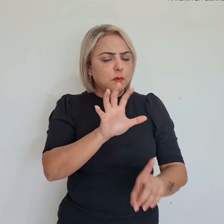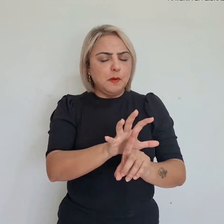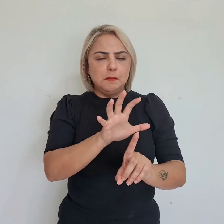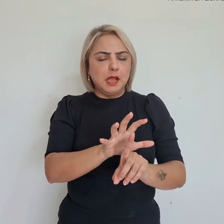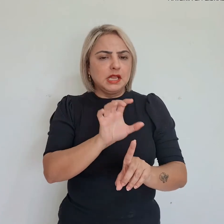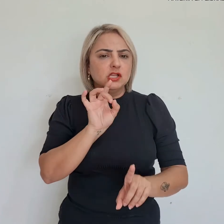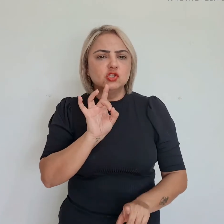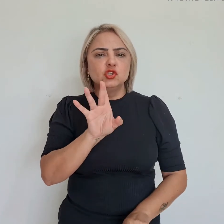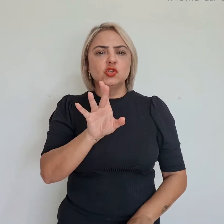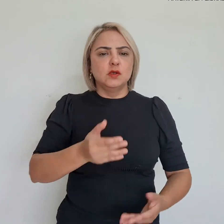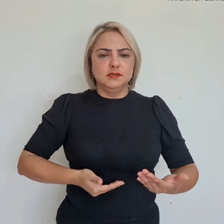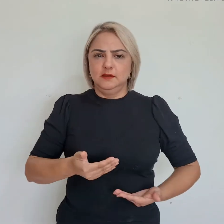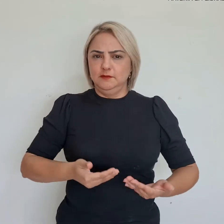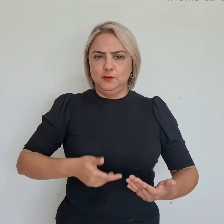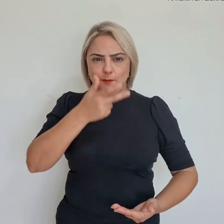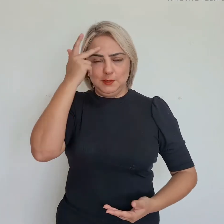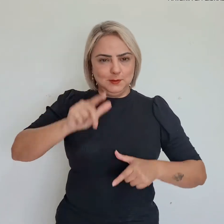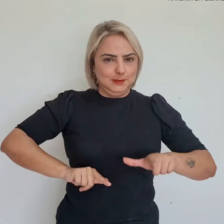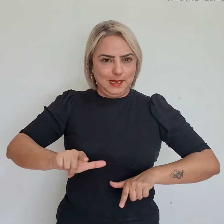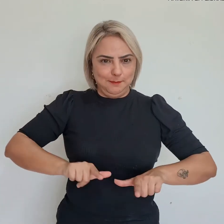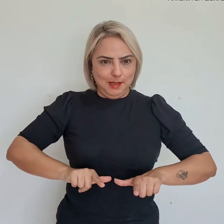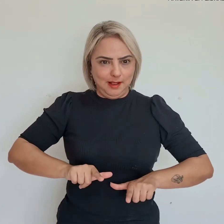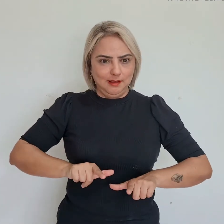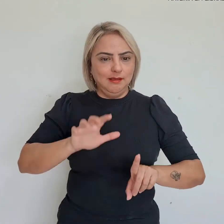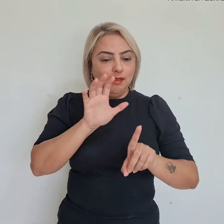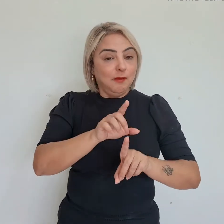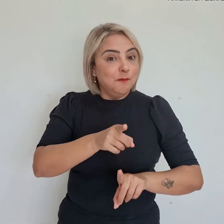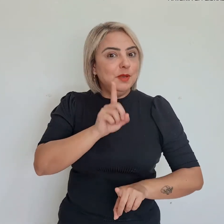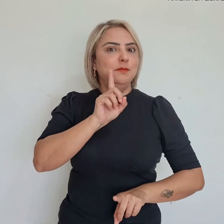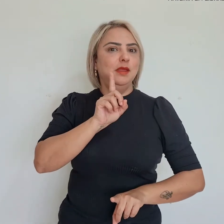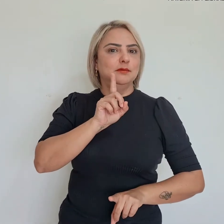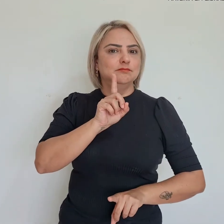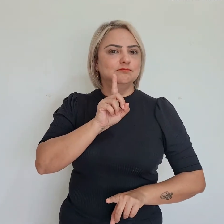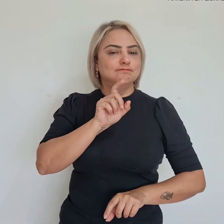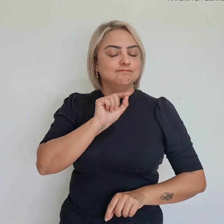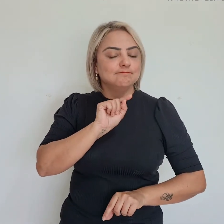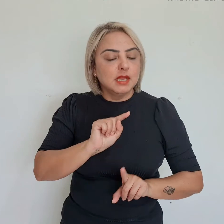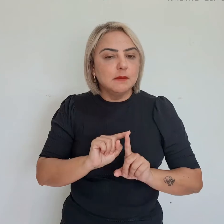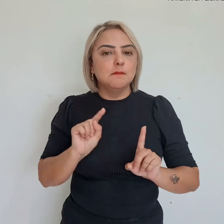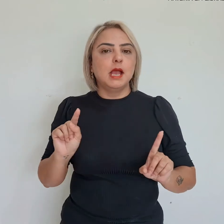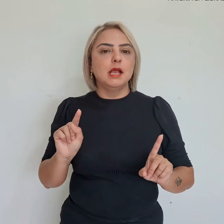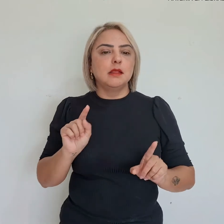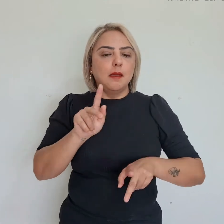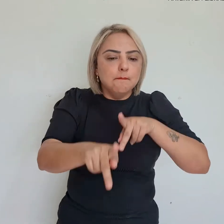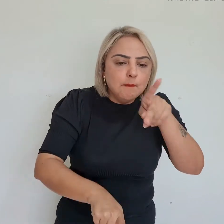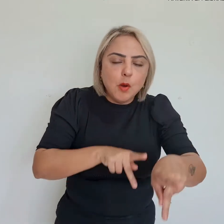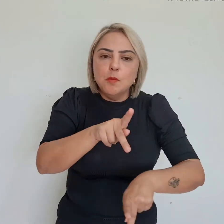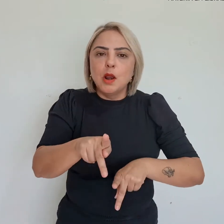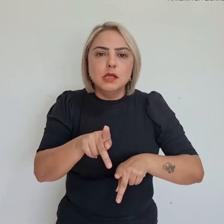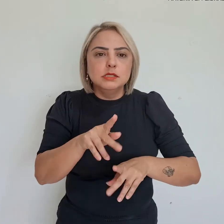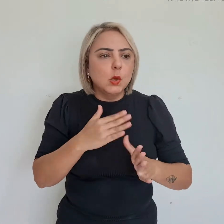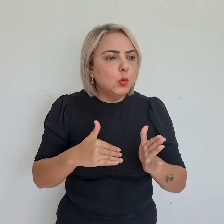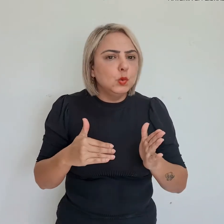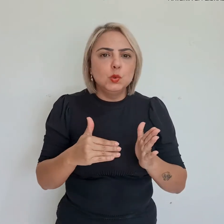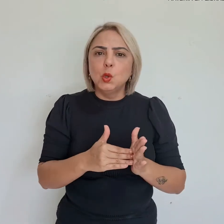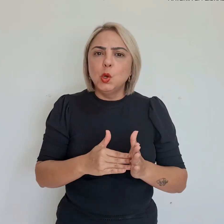os servidores, eles serão os primeiros, mas a população toda irá sofrer com